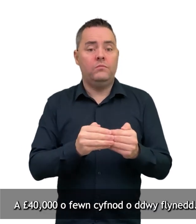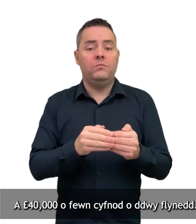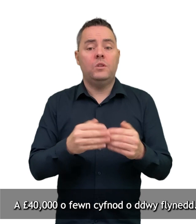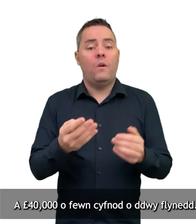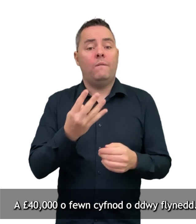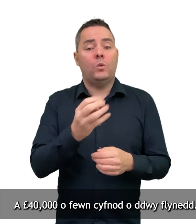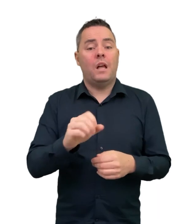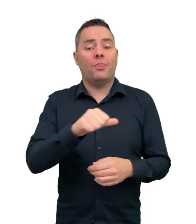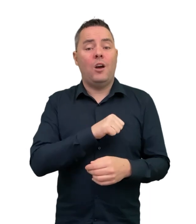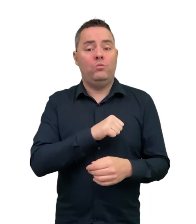flynedd.